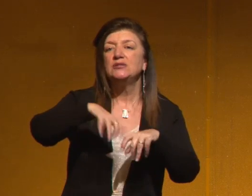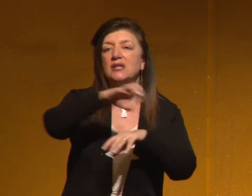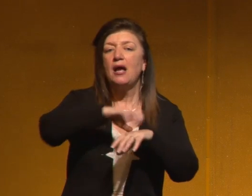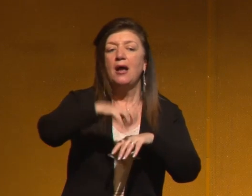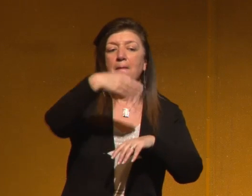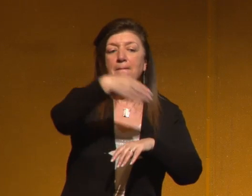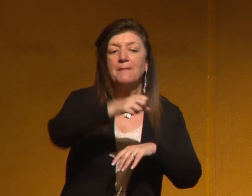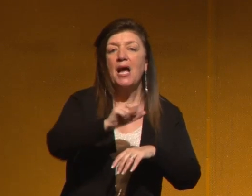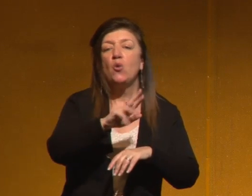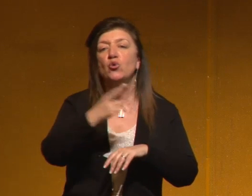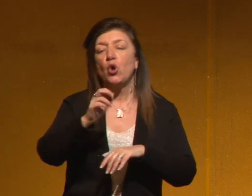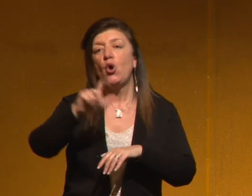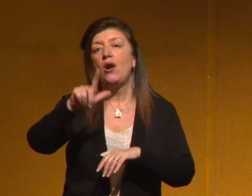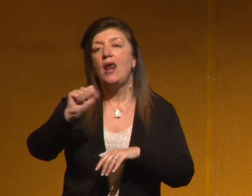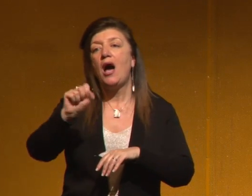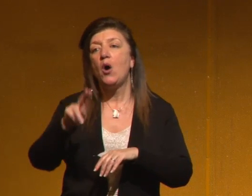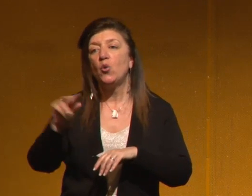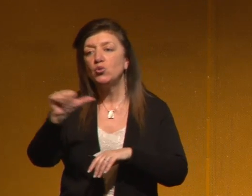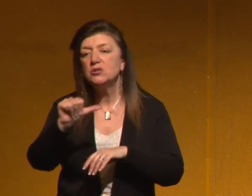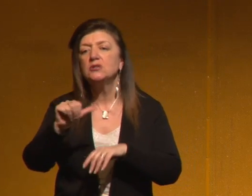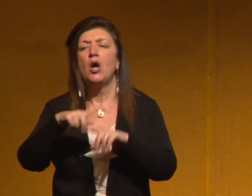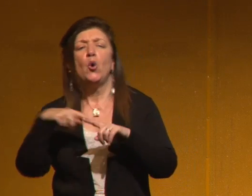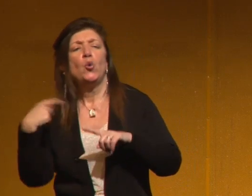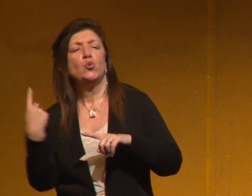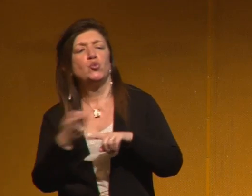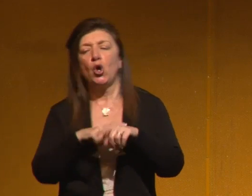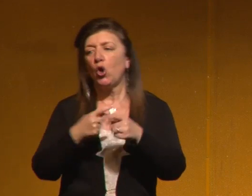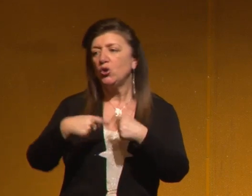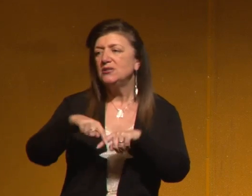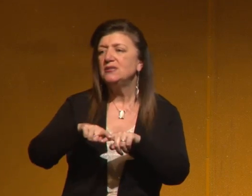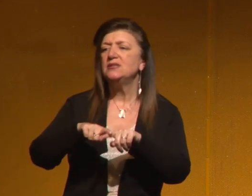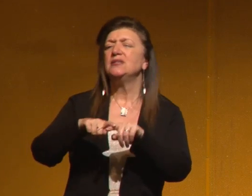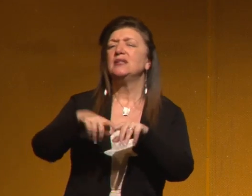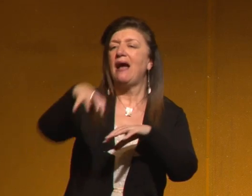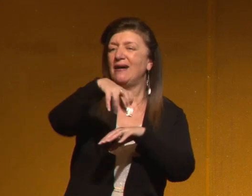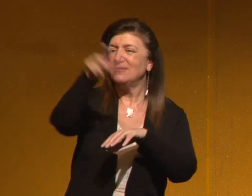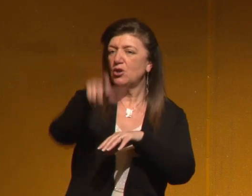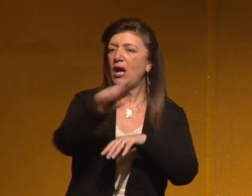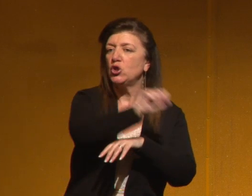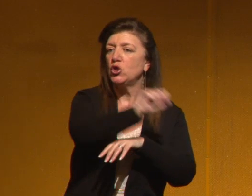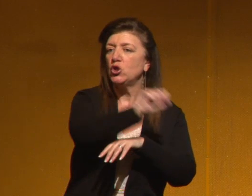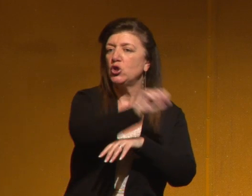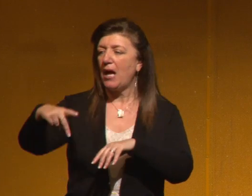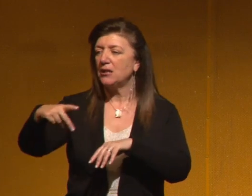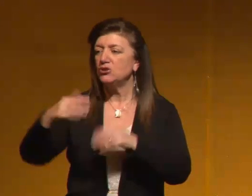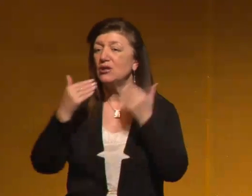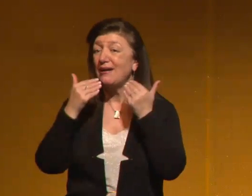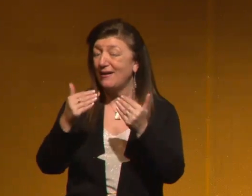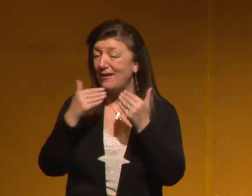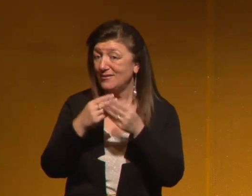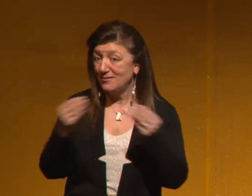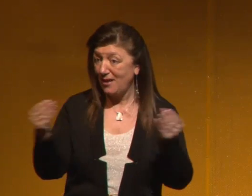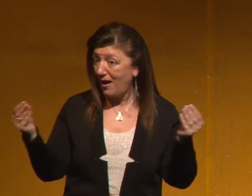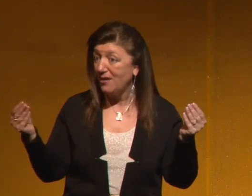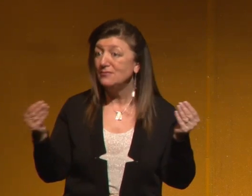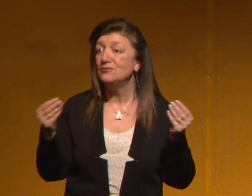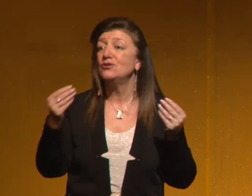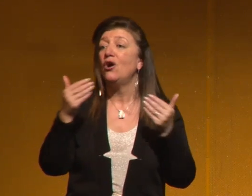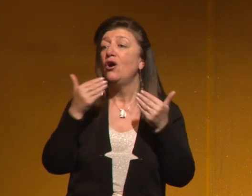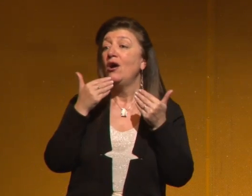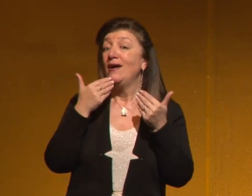che sono qui presenti e tutto il consiglio e l'assessore antonella parigi per questa operazione fatta dal consiglio regionale